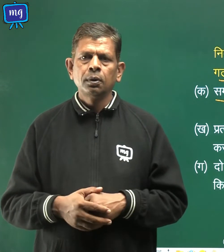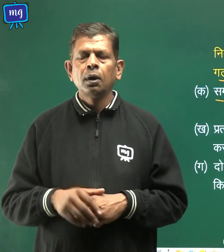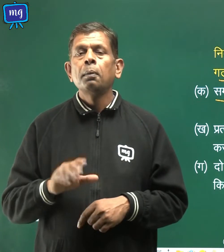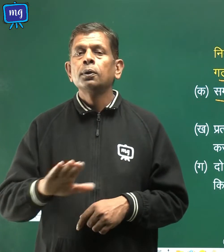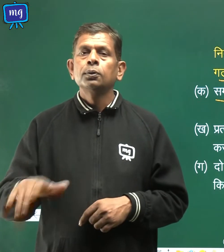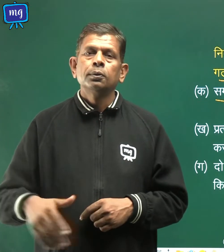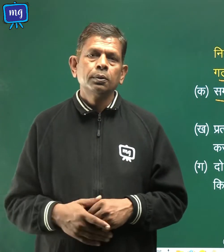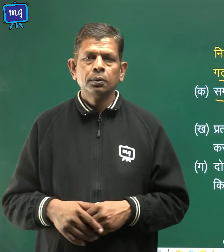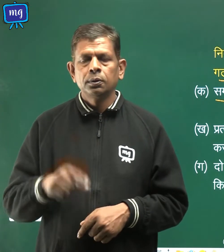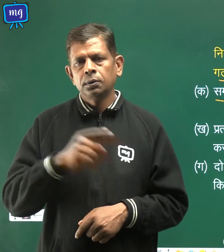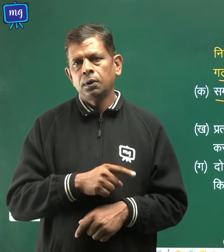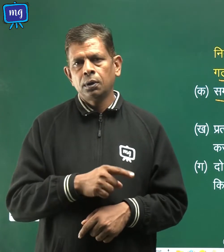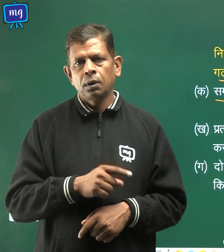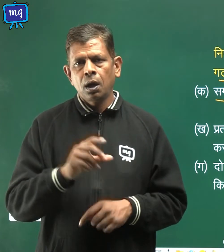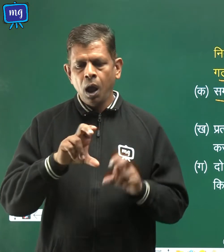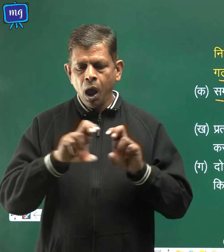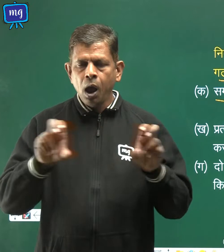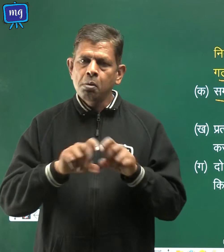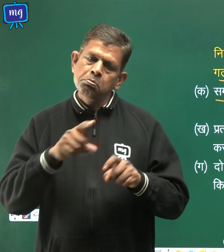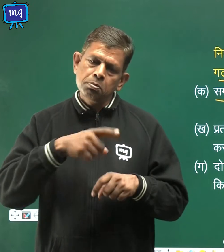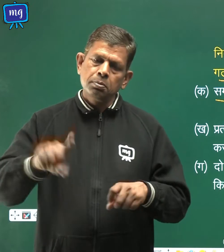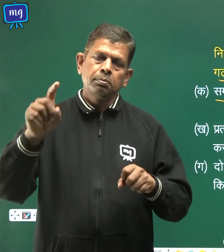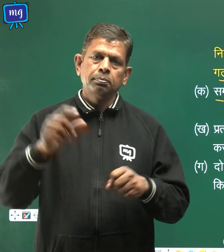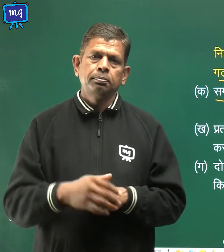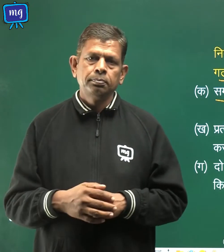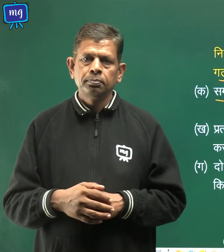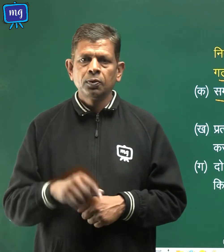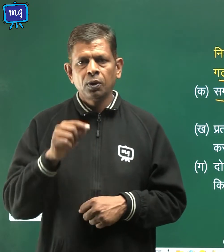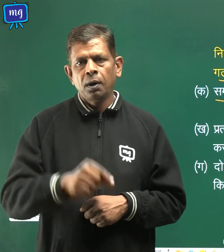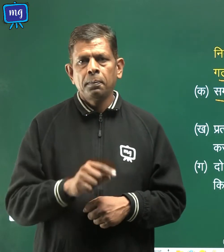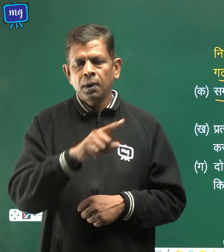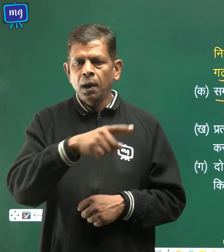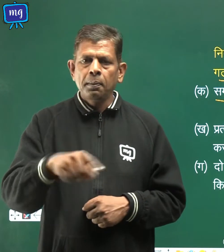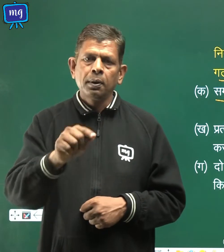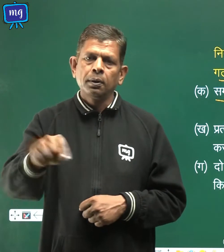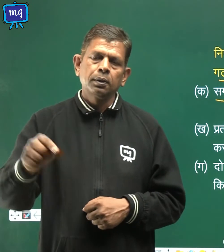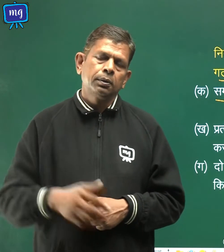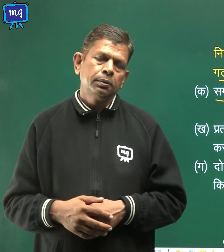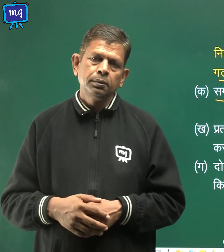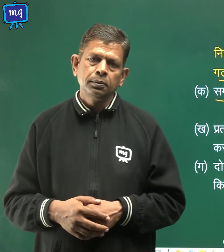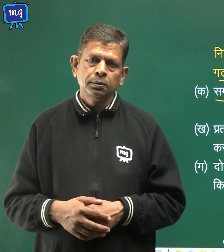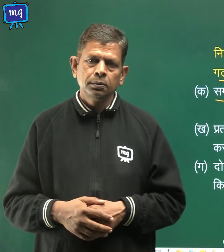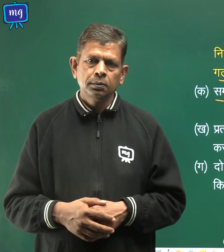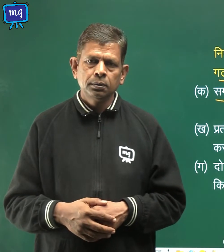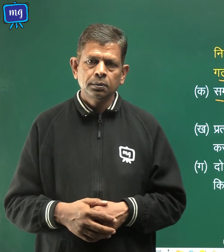बच्चों, यह कथन बिल्कुल सही है, तो हम सही पर निशान लगाएंगे।